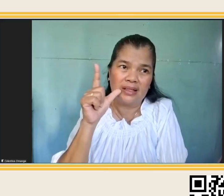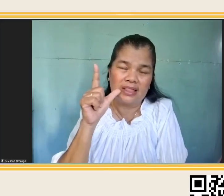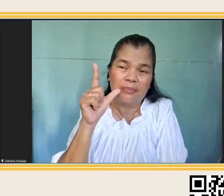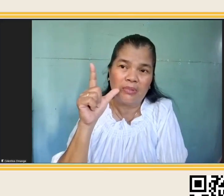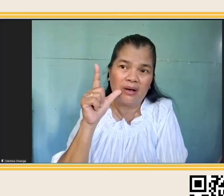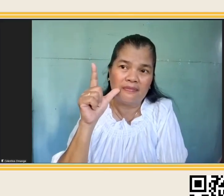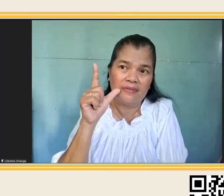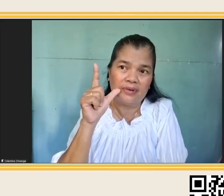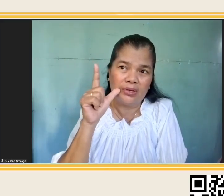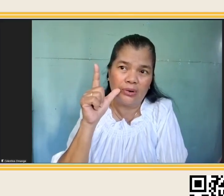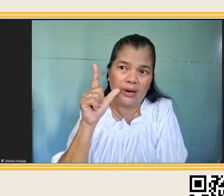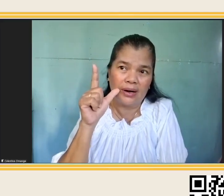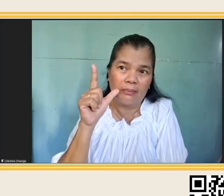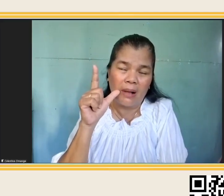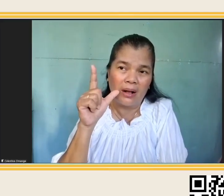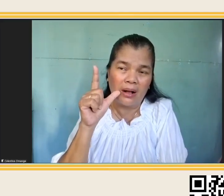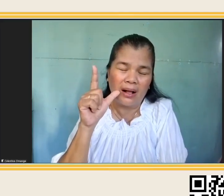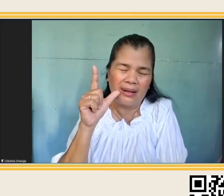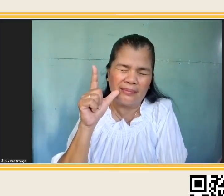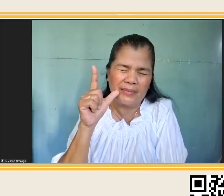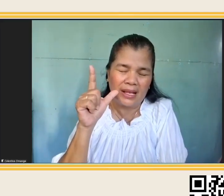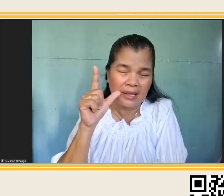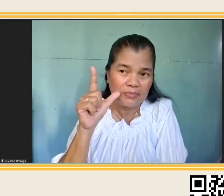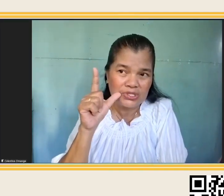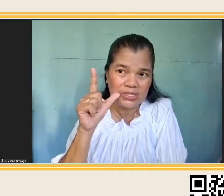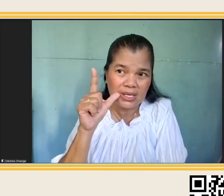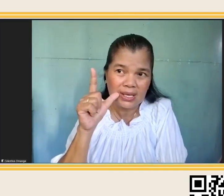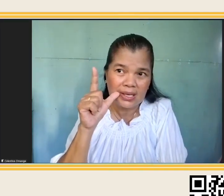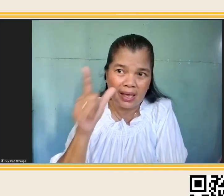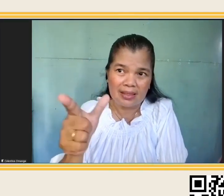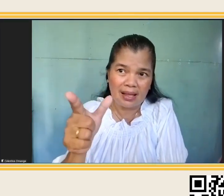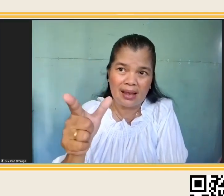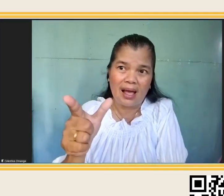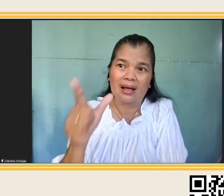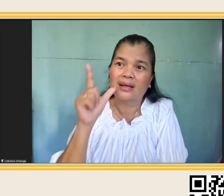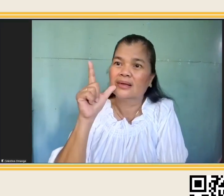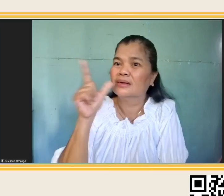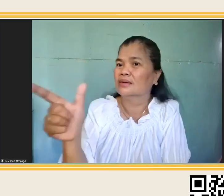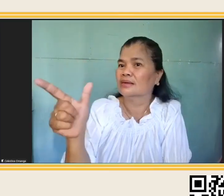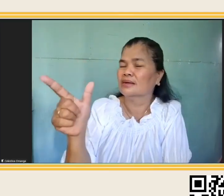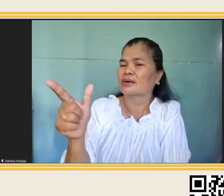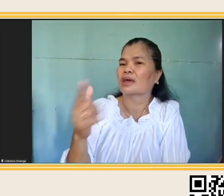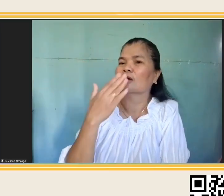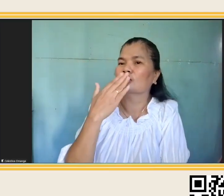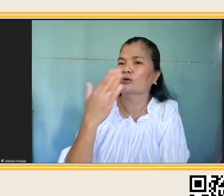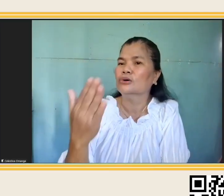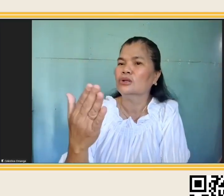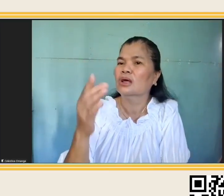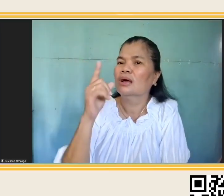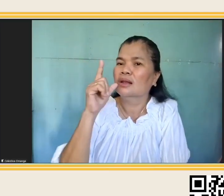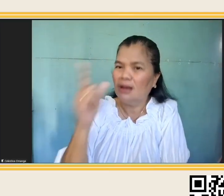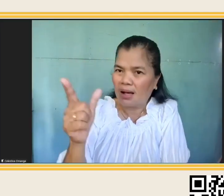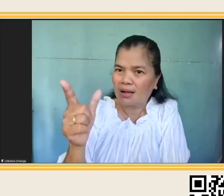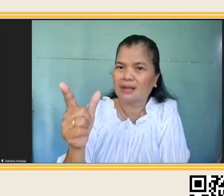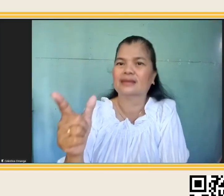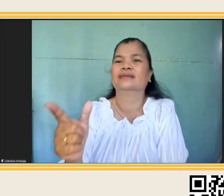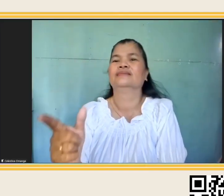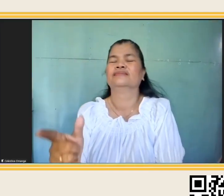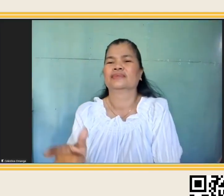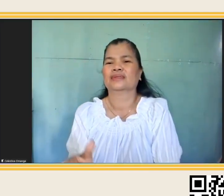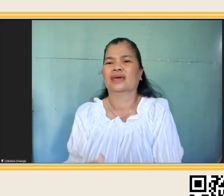the tip of your lips, and then luck. Good